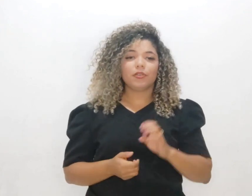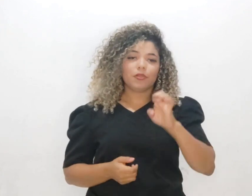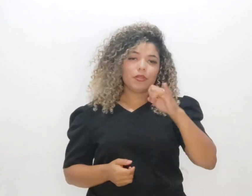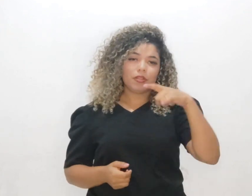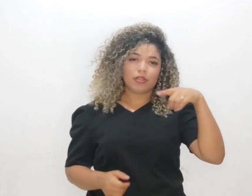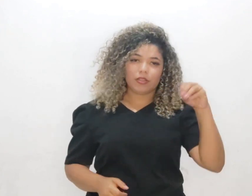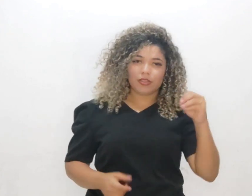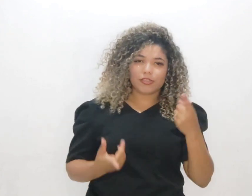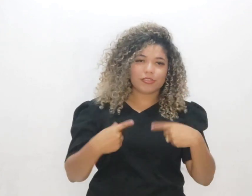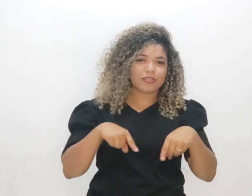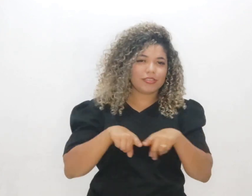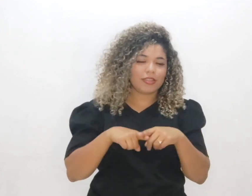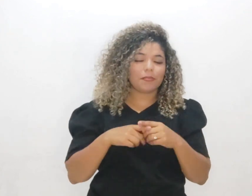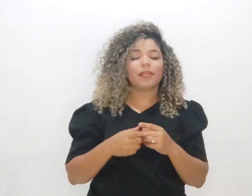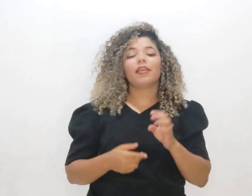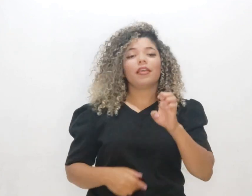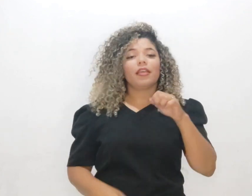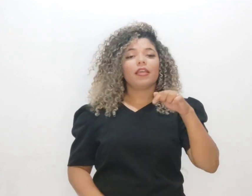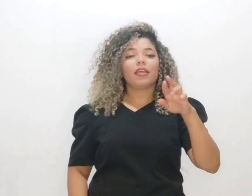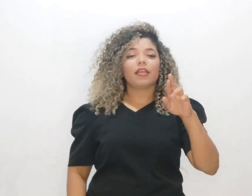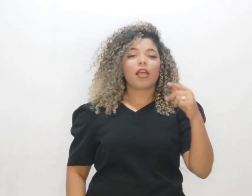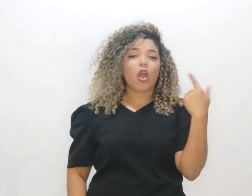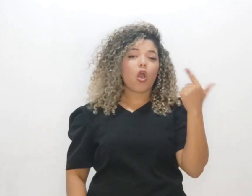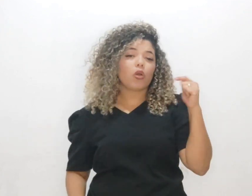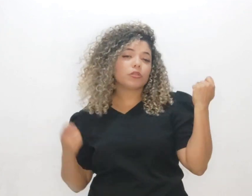as engrenagens. Uma outra possibilidade também